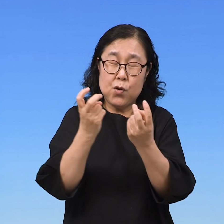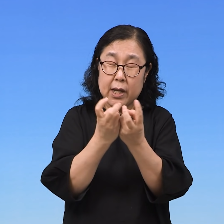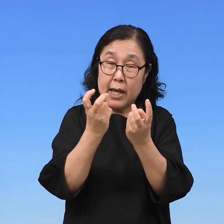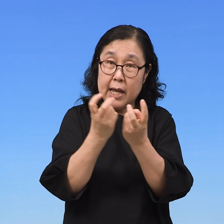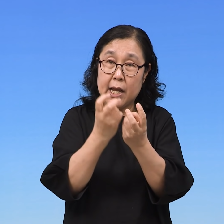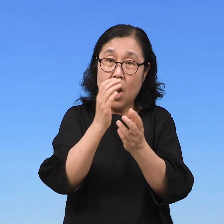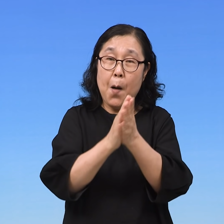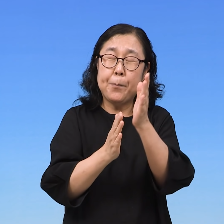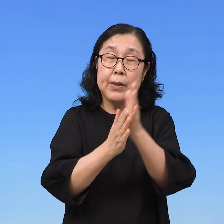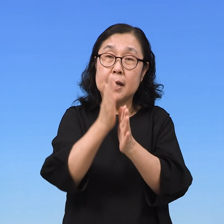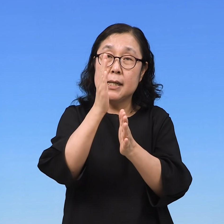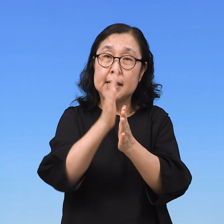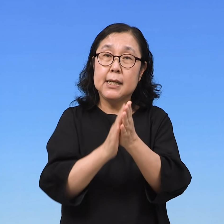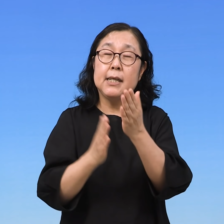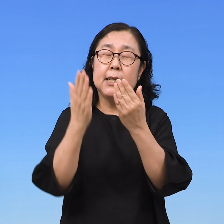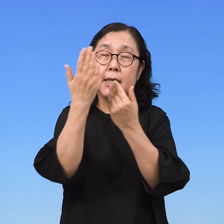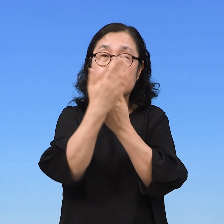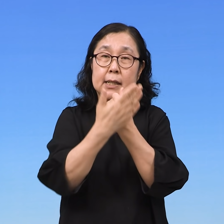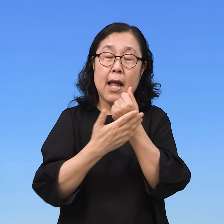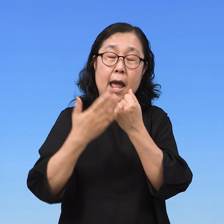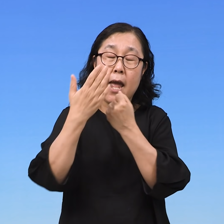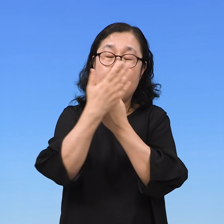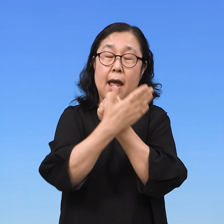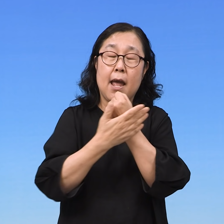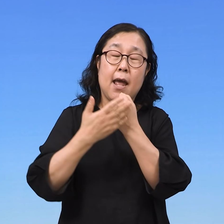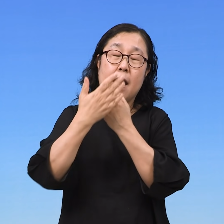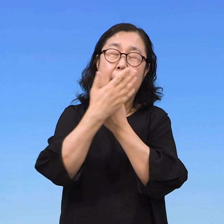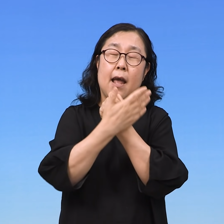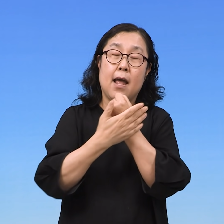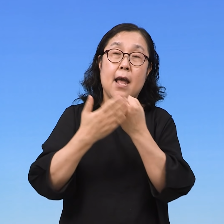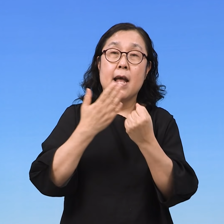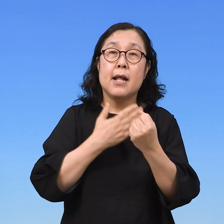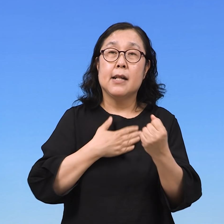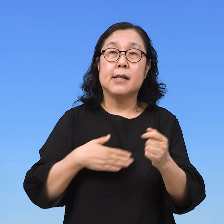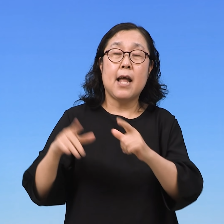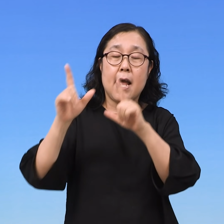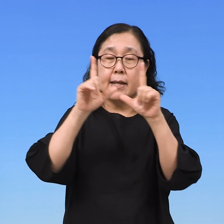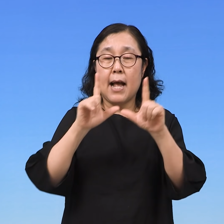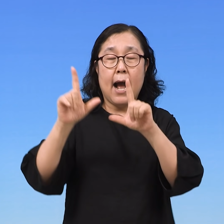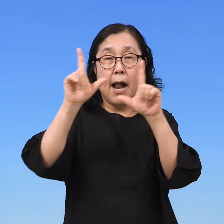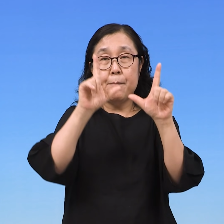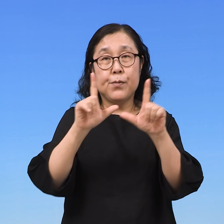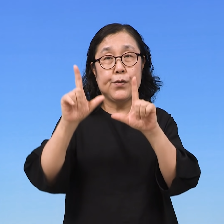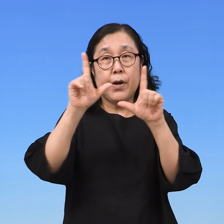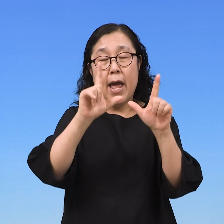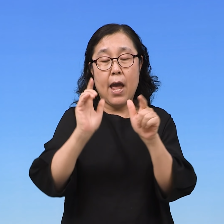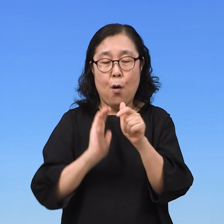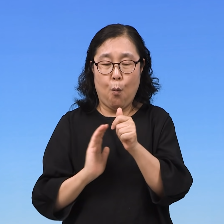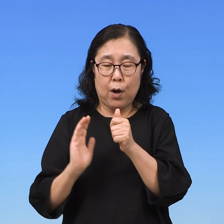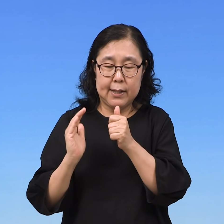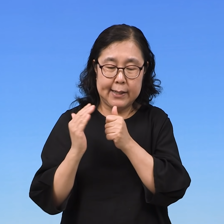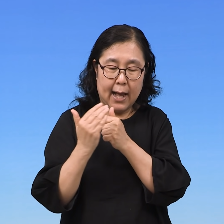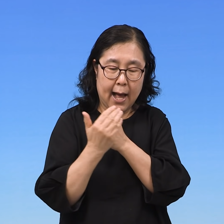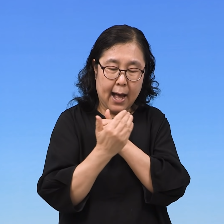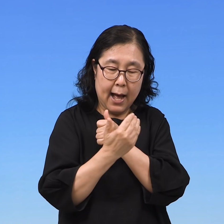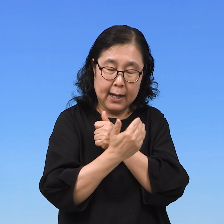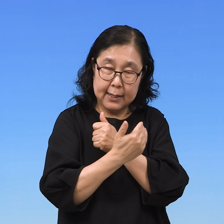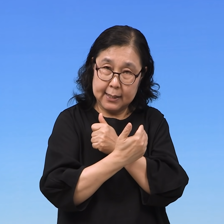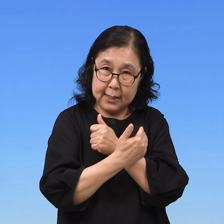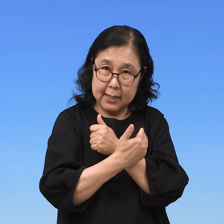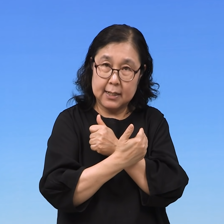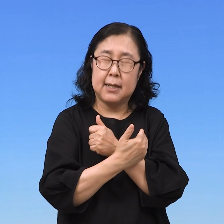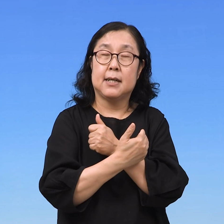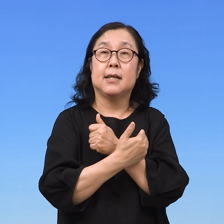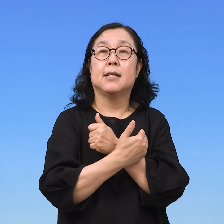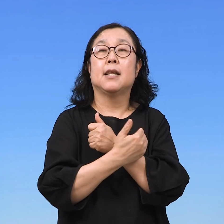은혜, 갚을 길 없는 은혜, 내 삶을